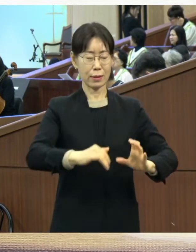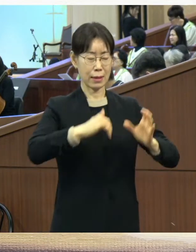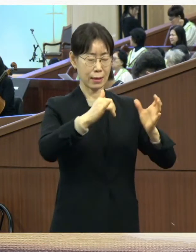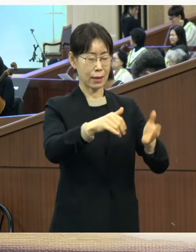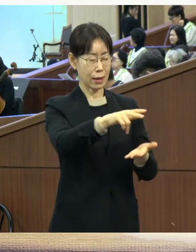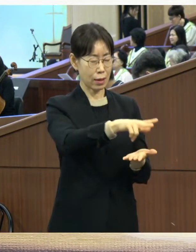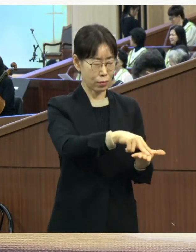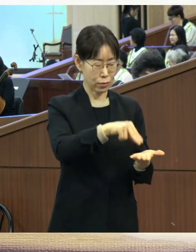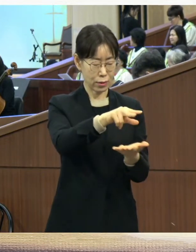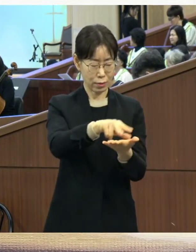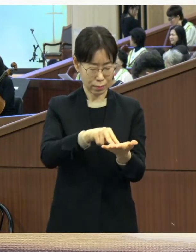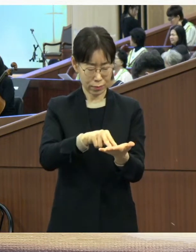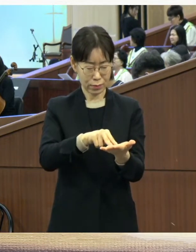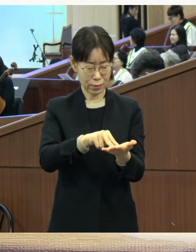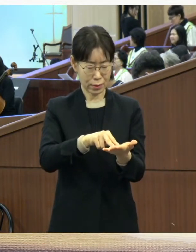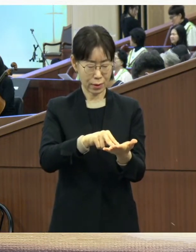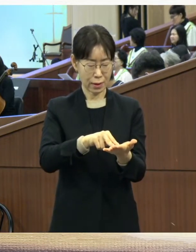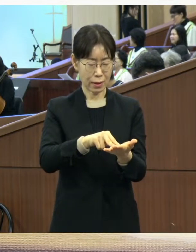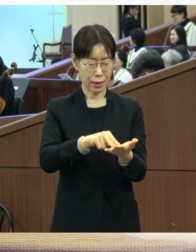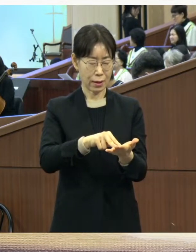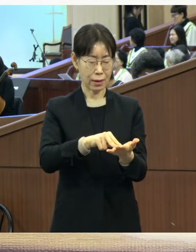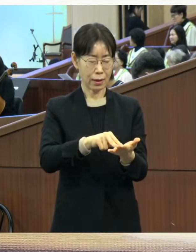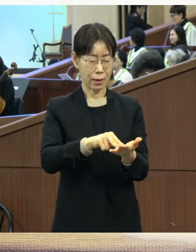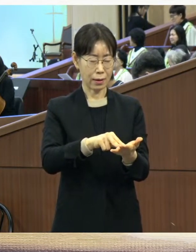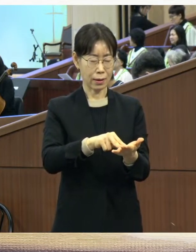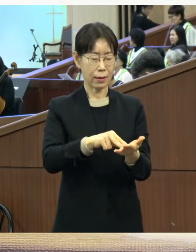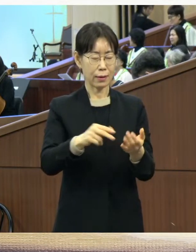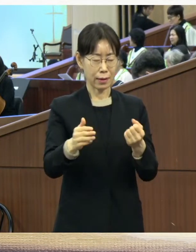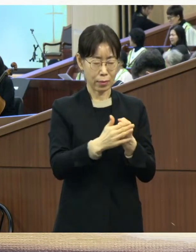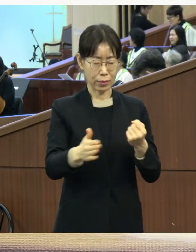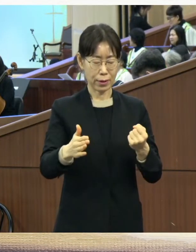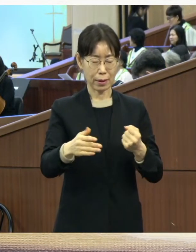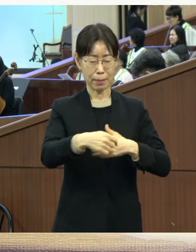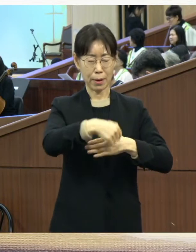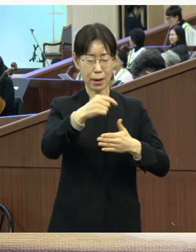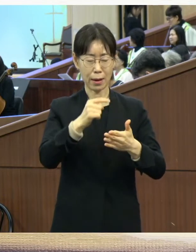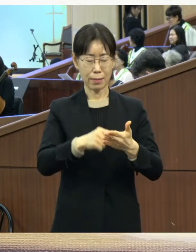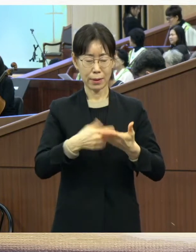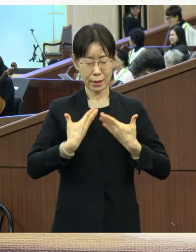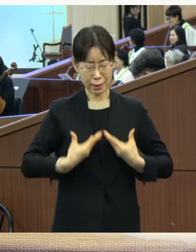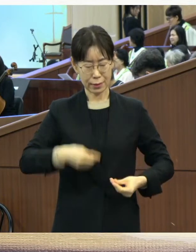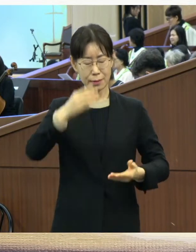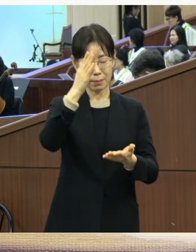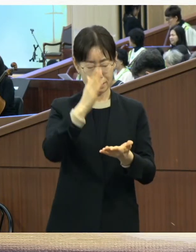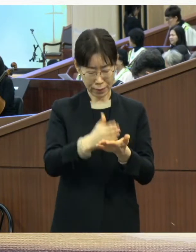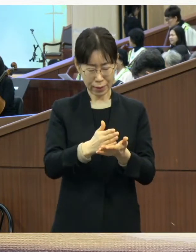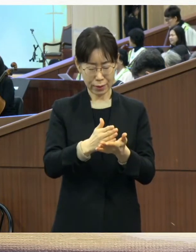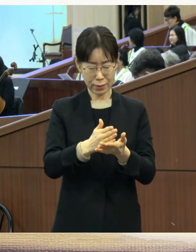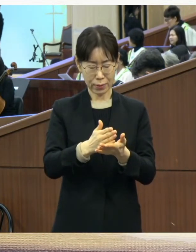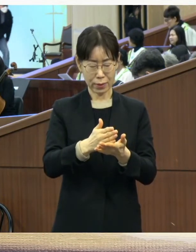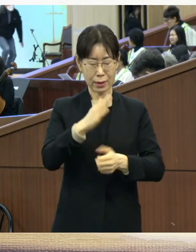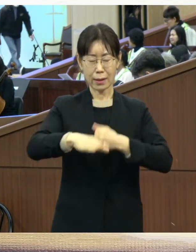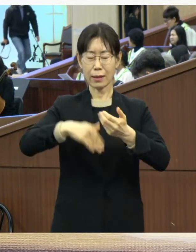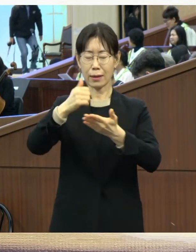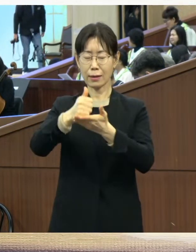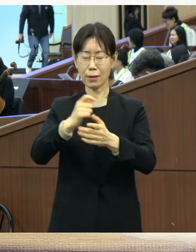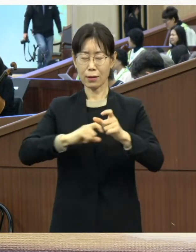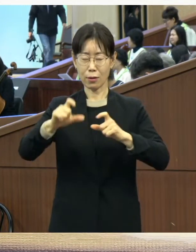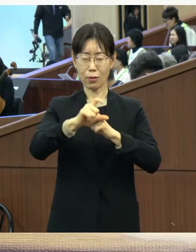문제들로 인하여 우리의 마음과 믿음이 식어지지 않도록 날마다 우리를 더욱 굳세게 붙잡아